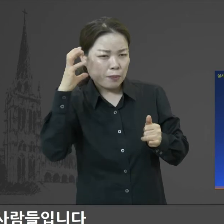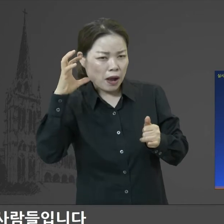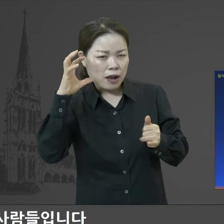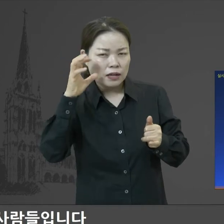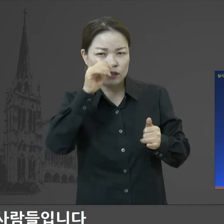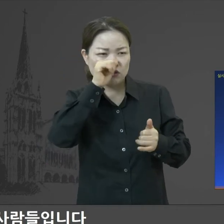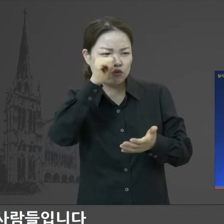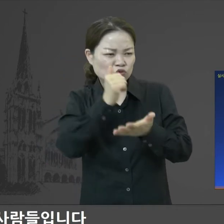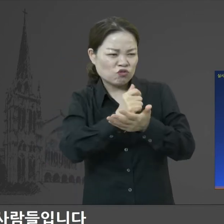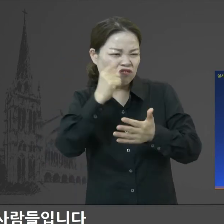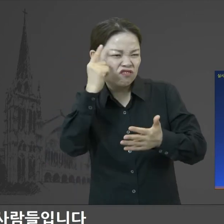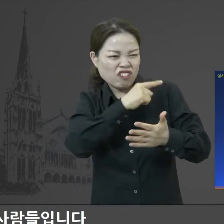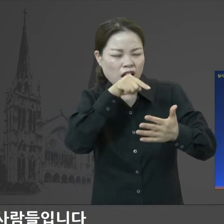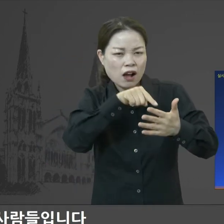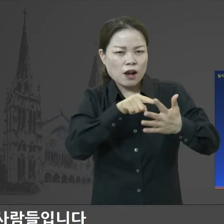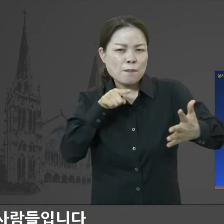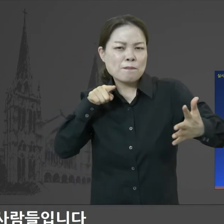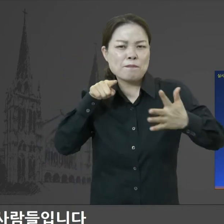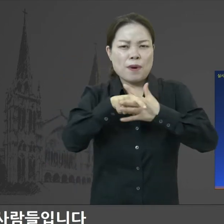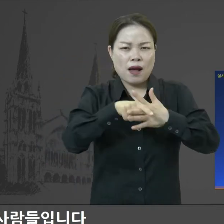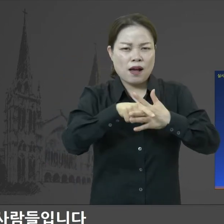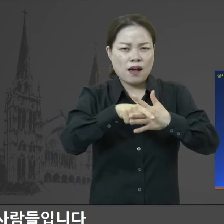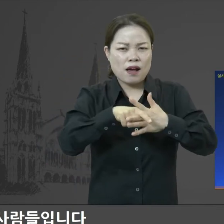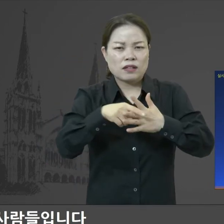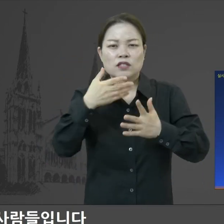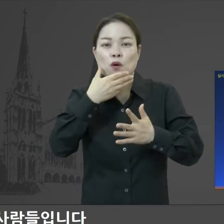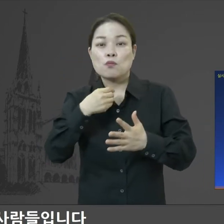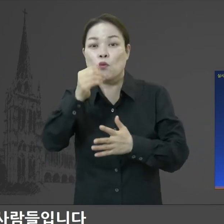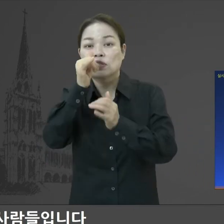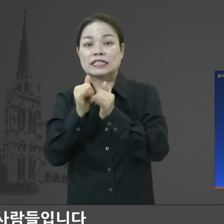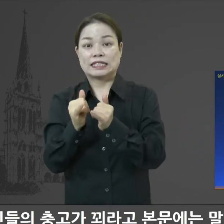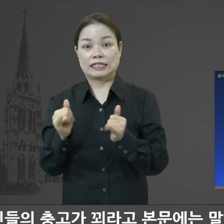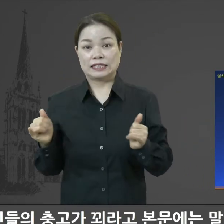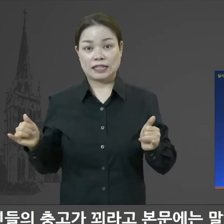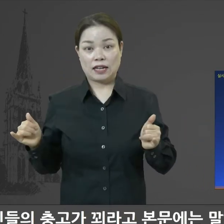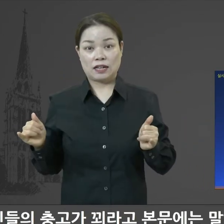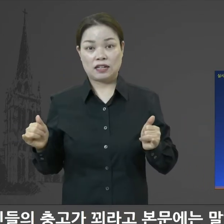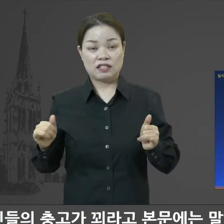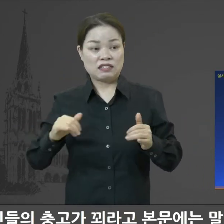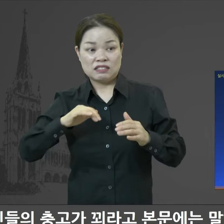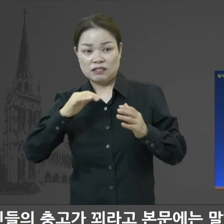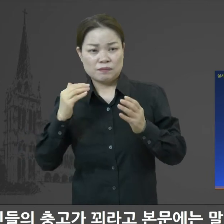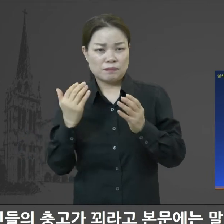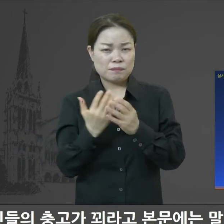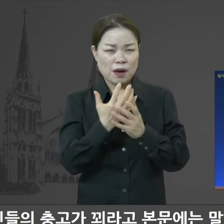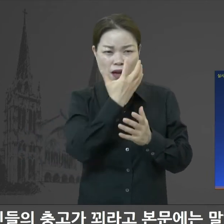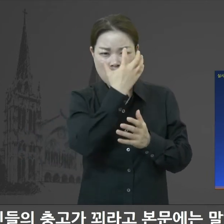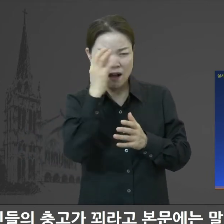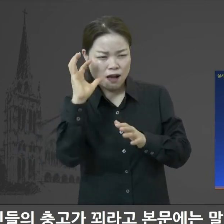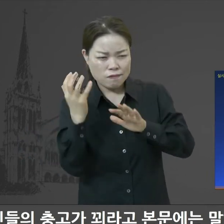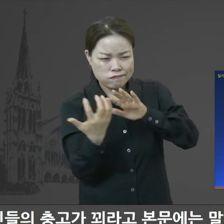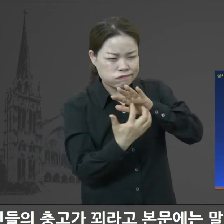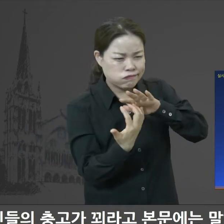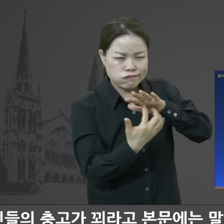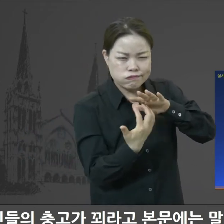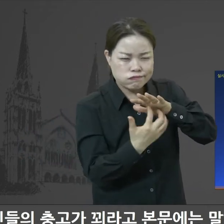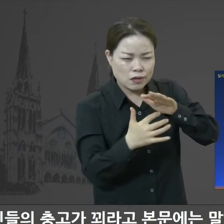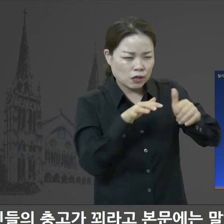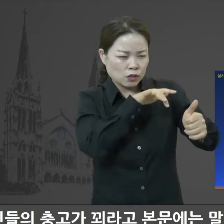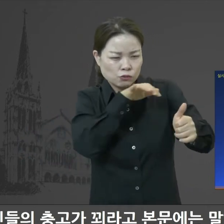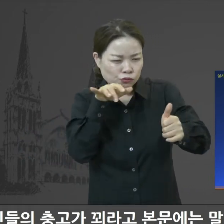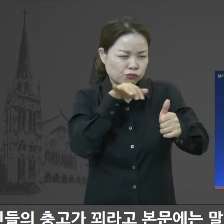죄의 악성을 간파하는 자가 바로 복 있는 자입니다. 온갖 감언이술로 그것이